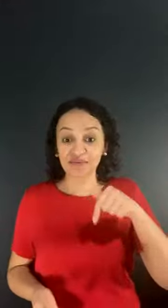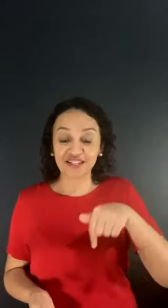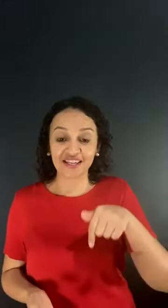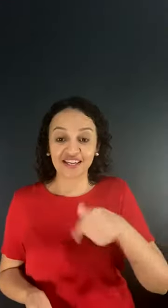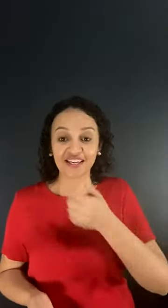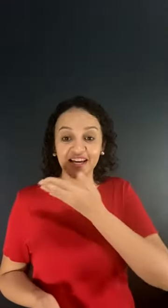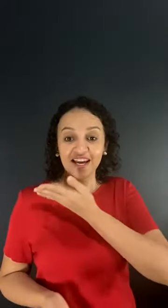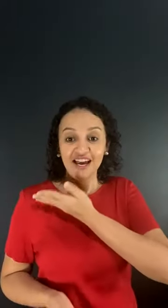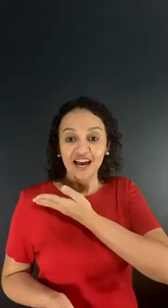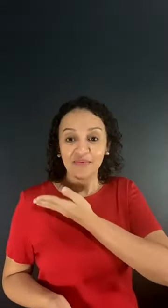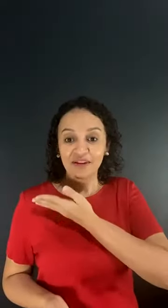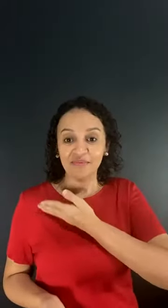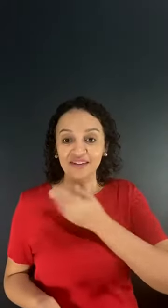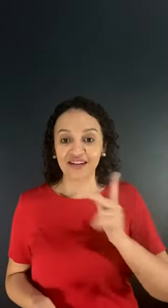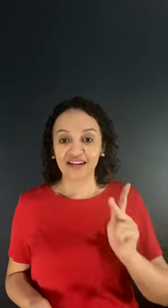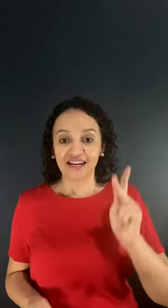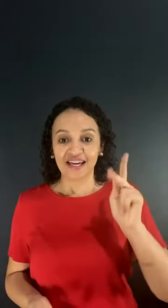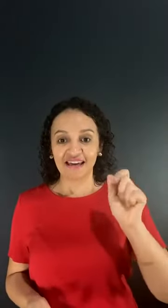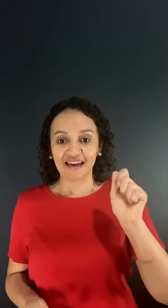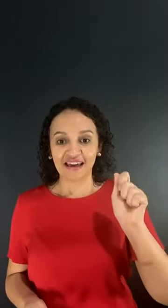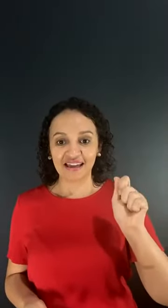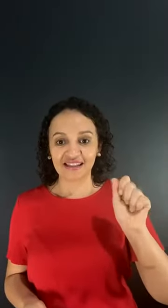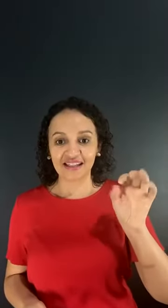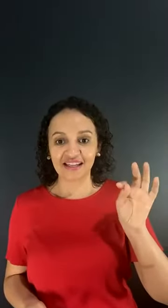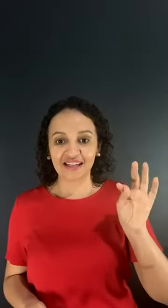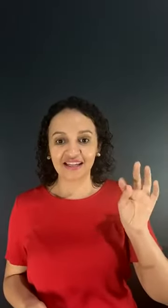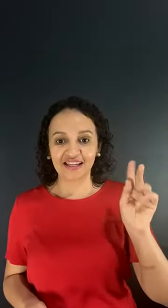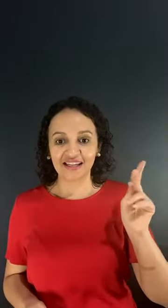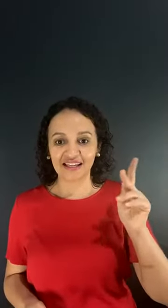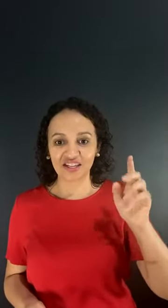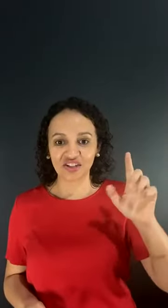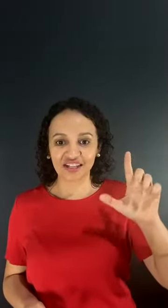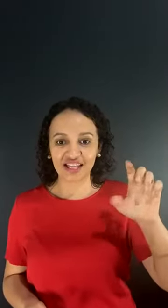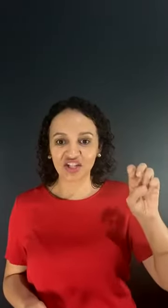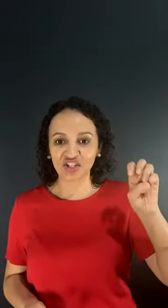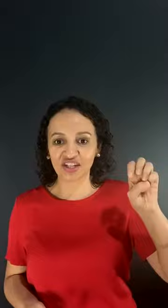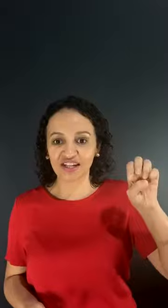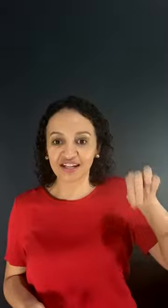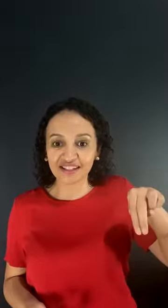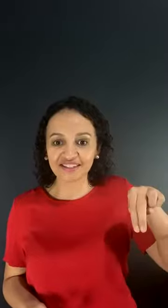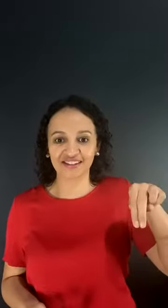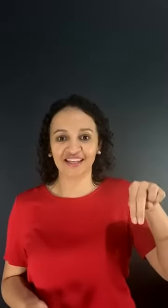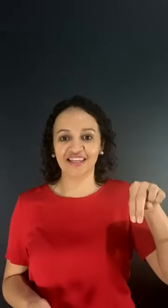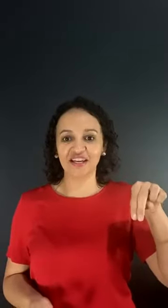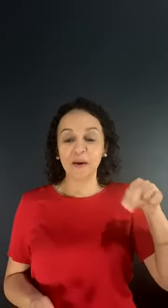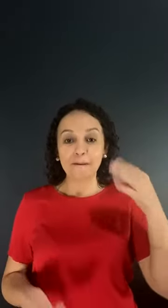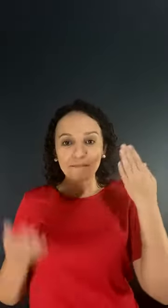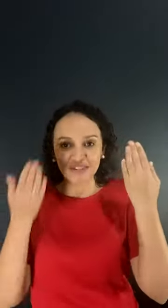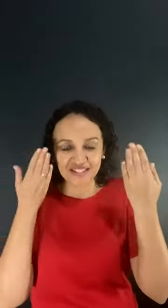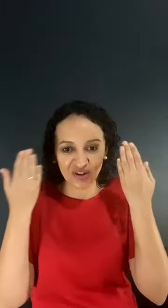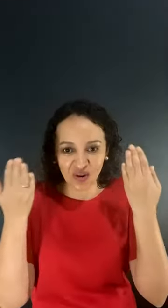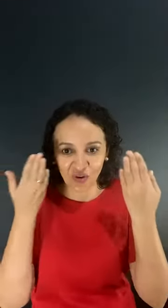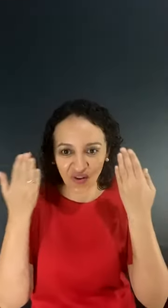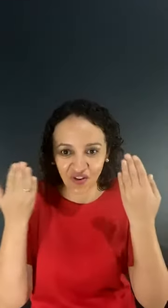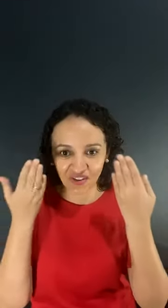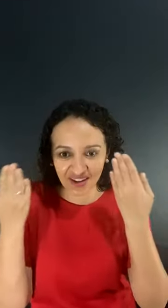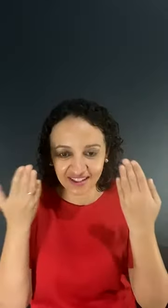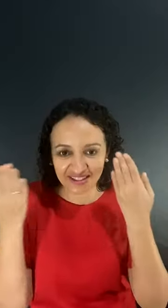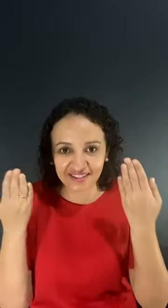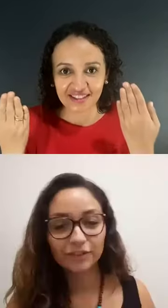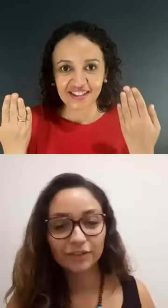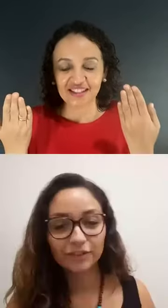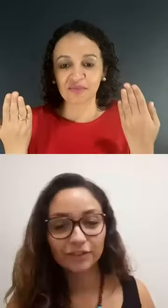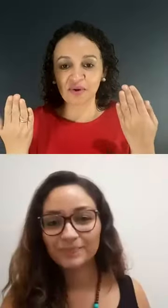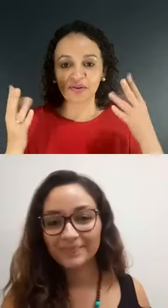Nós temos aqui a minha amiga Kathleen, que já está chegando aqui,